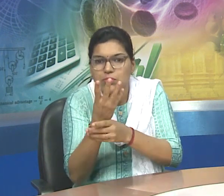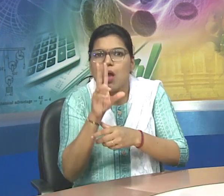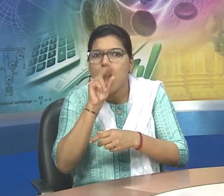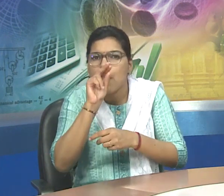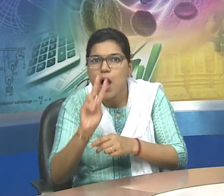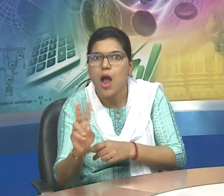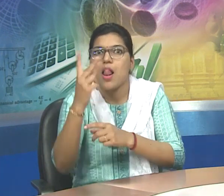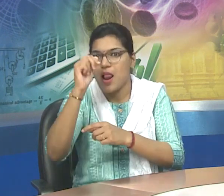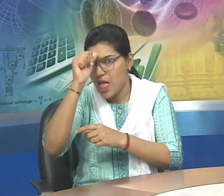जहाँ पर